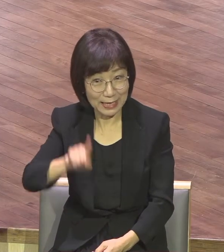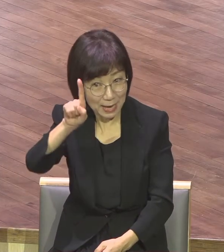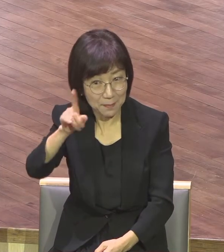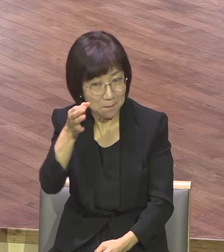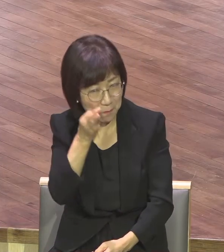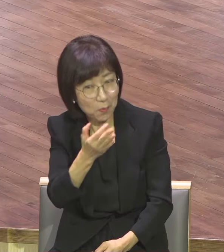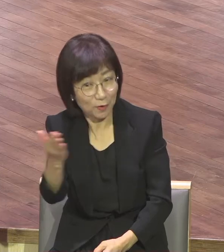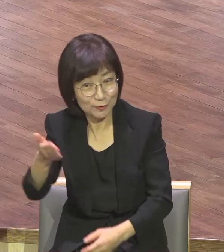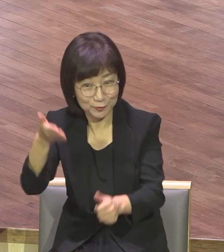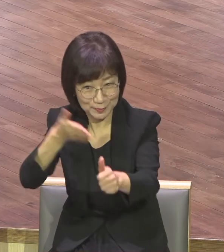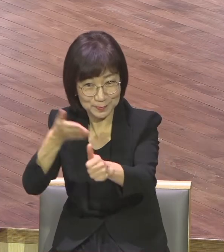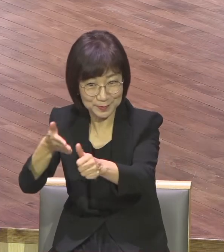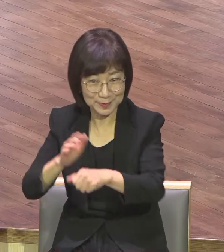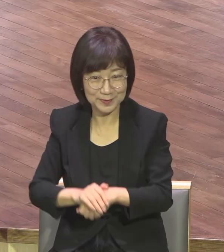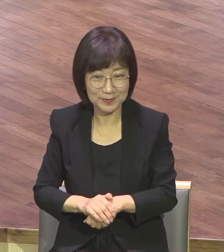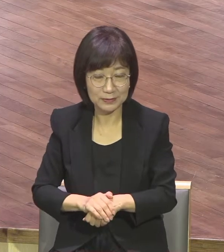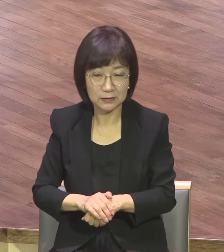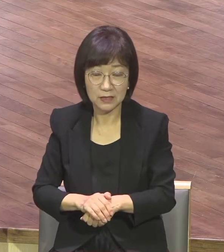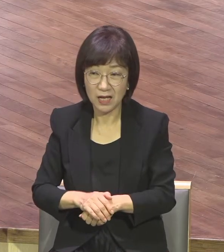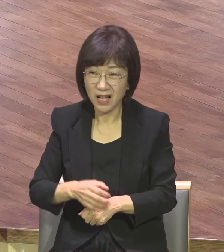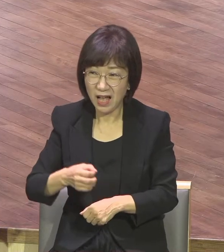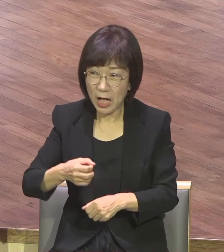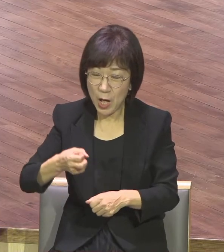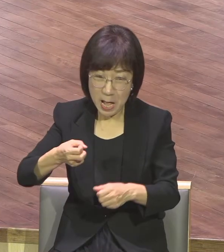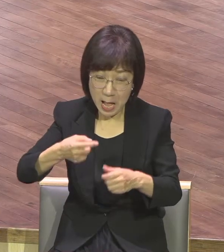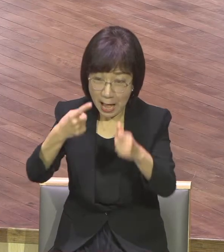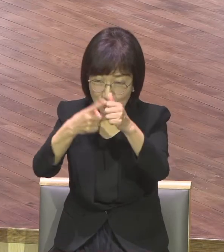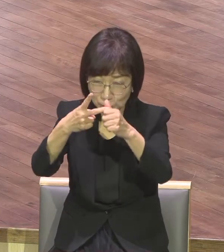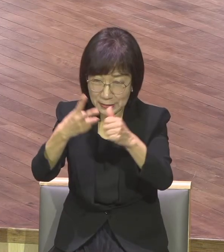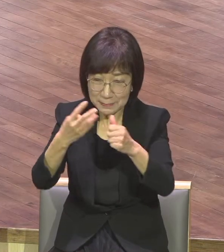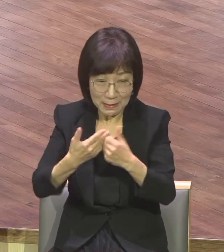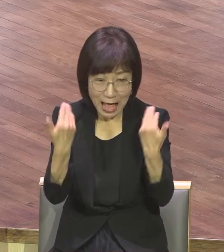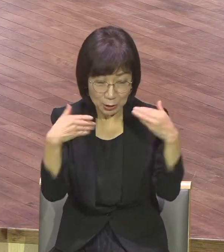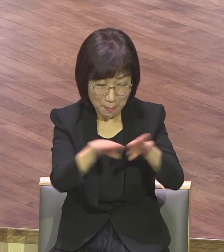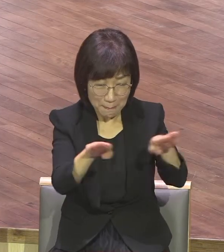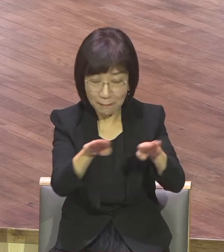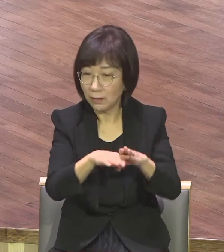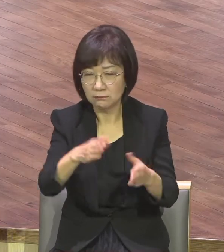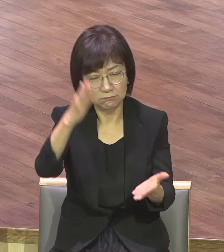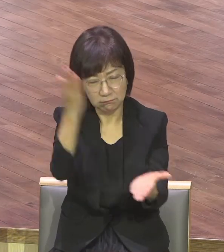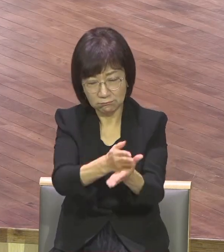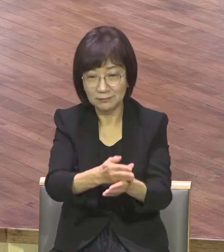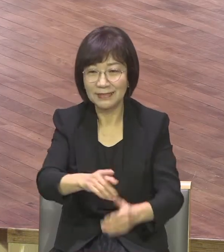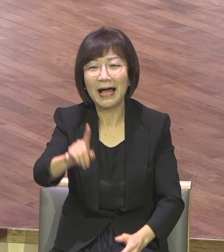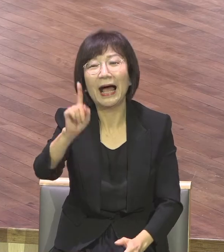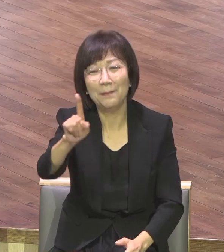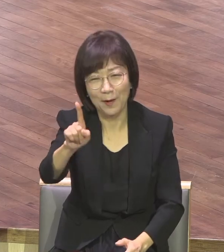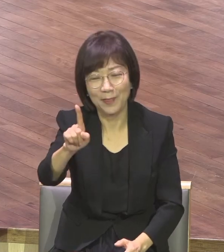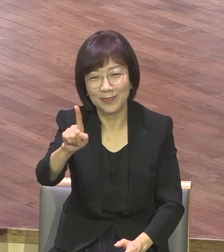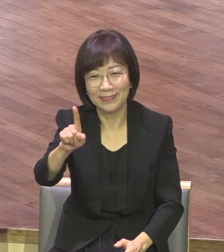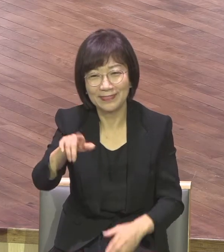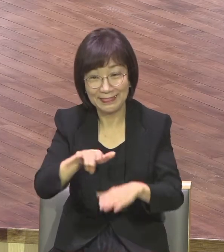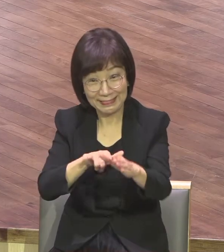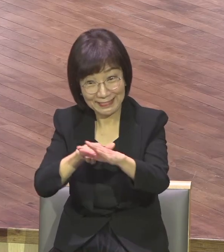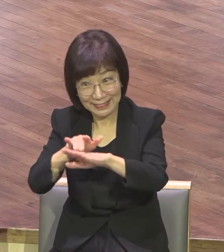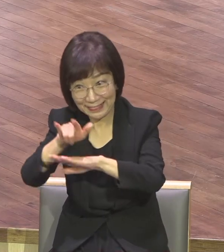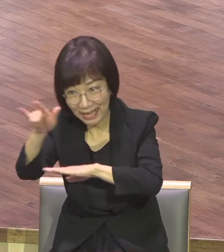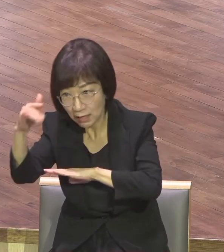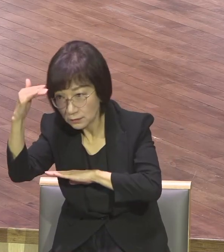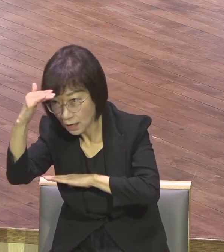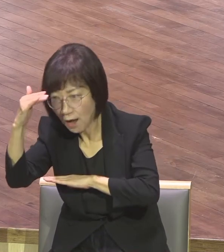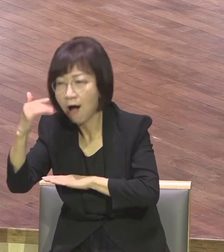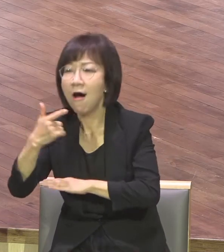보여주면 오면 학교 때문에 공부 안 되니까 한 번만. 그 한 번만 와도 애들 평생 못 있습니다.